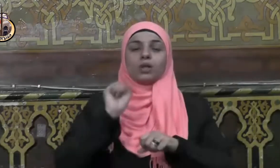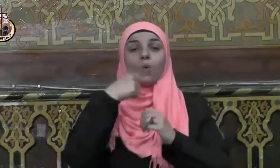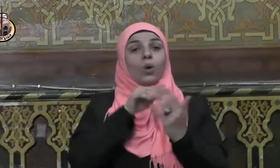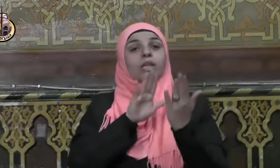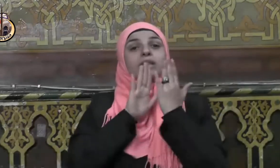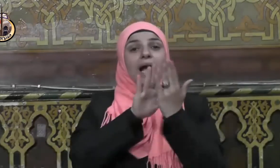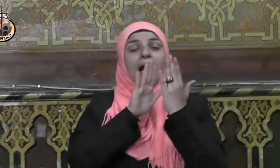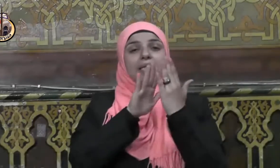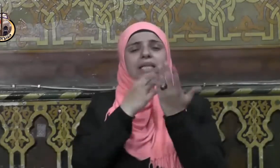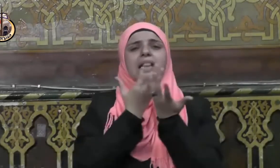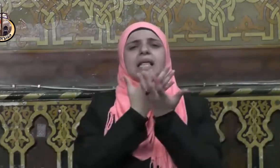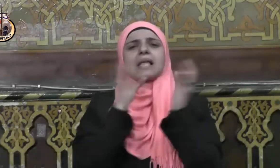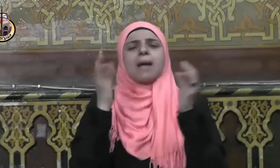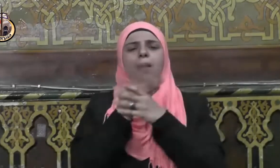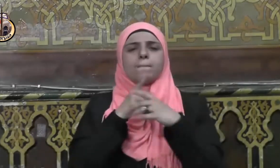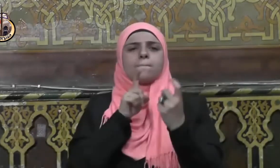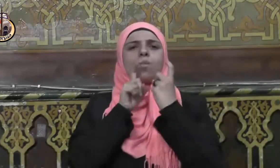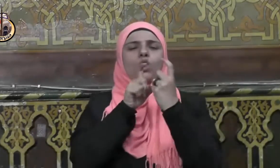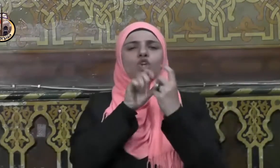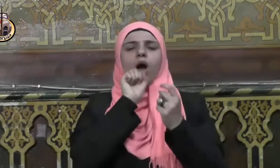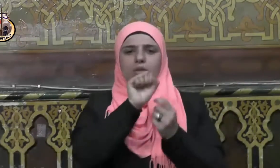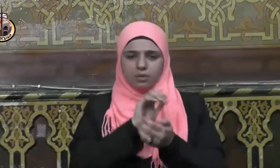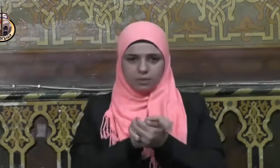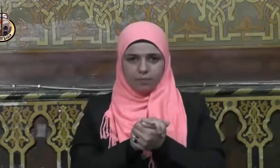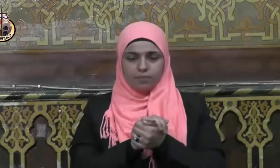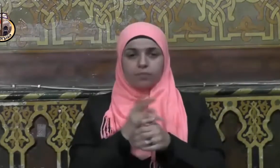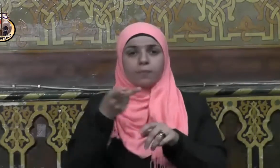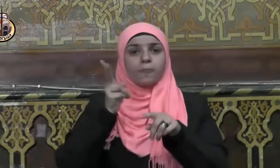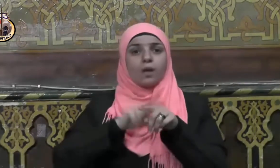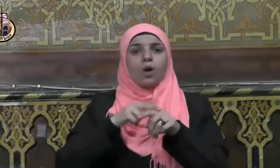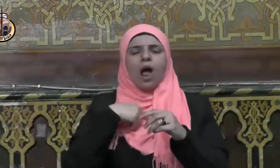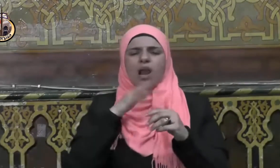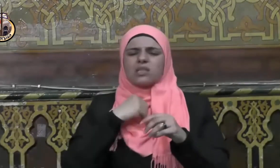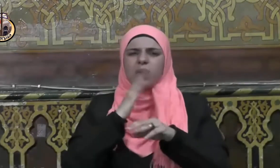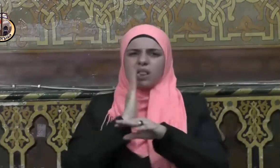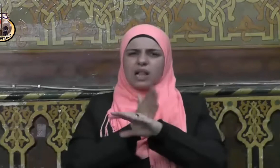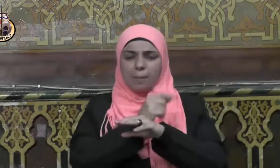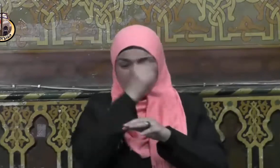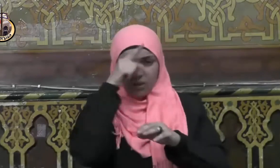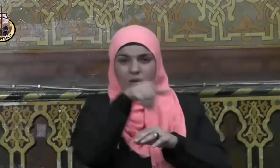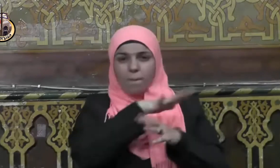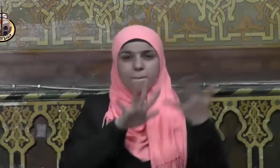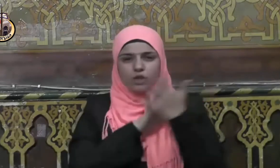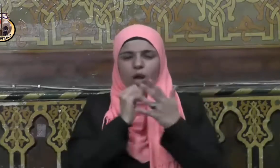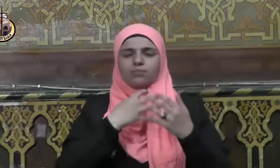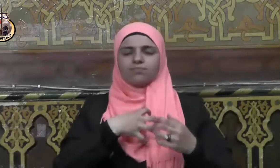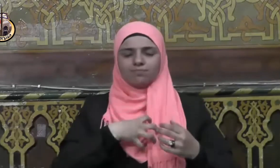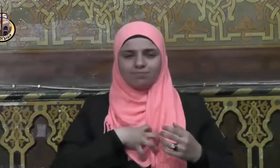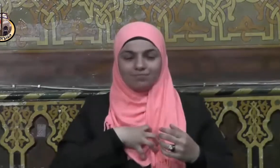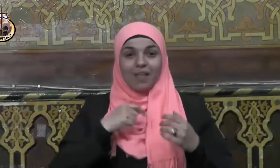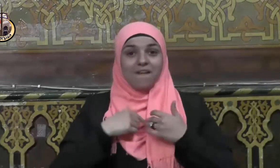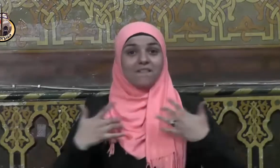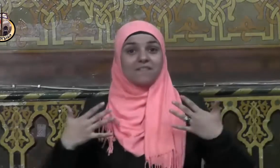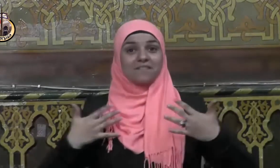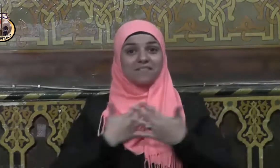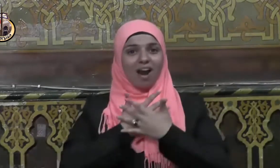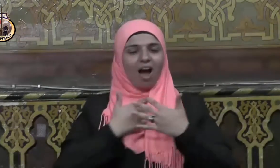وبالتحديات التي تواجهه، والتألم لآلامه، والفرح بتحقق